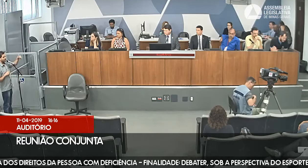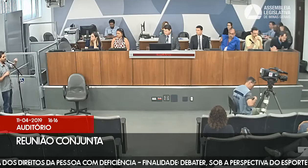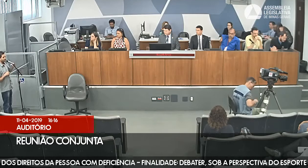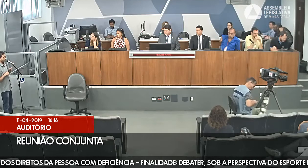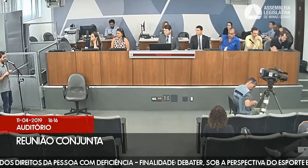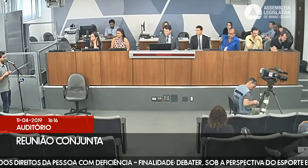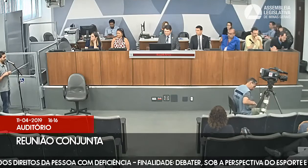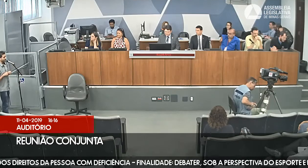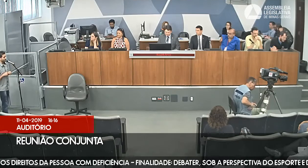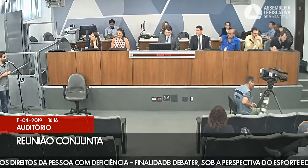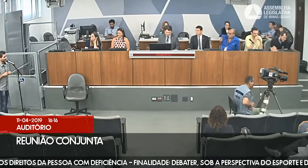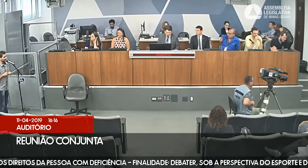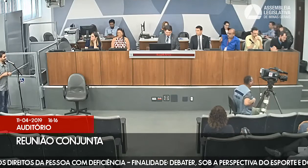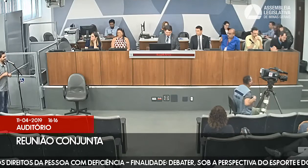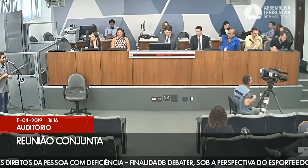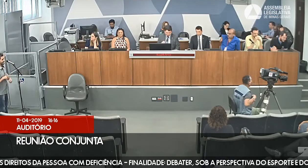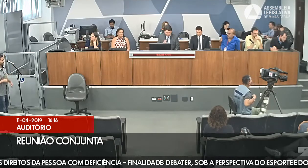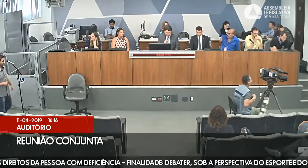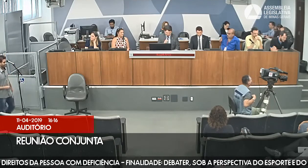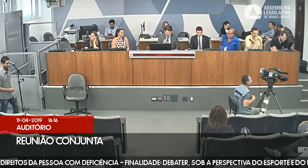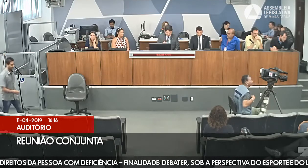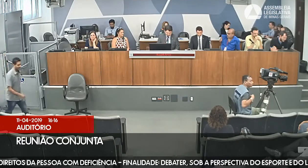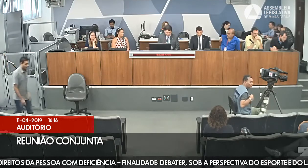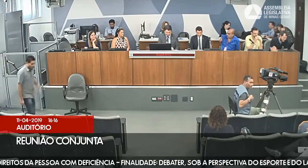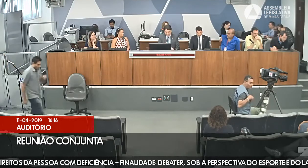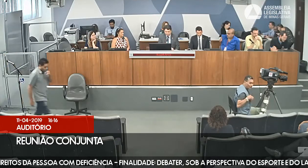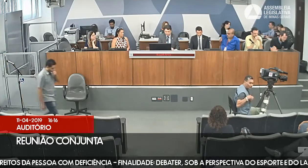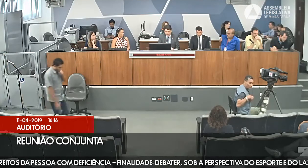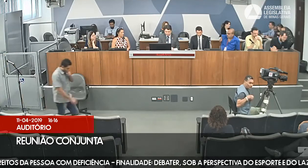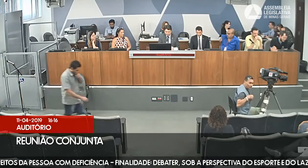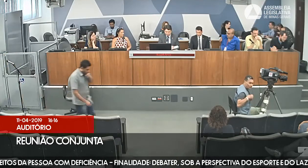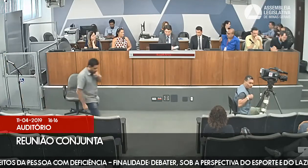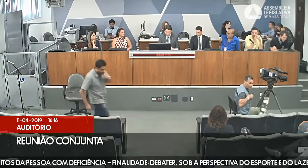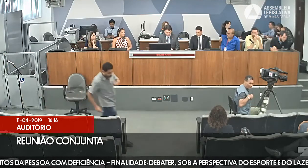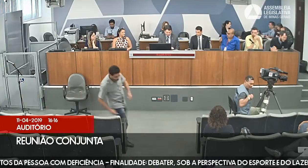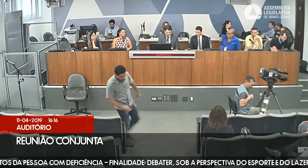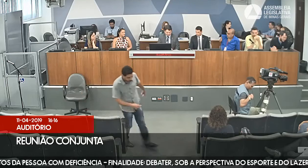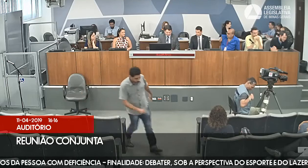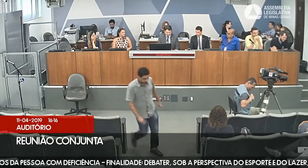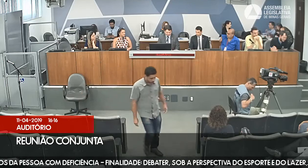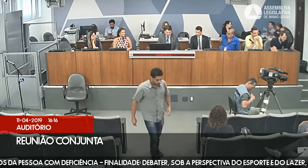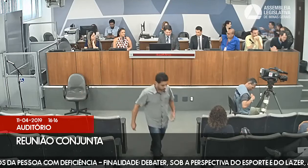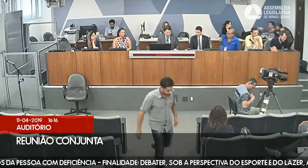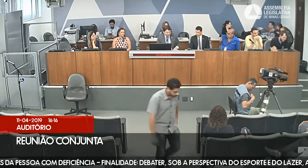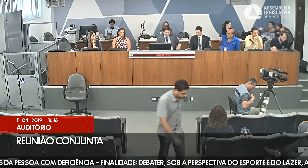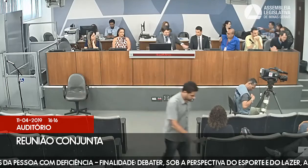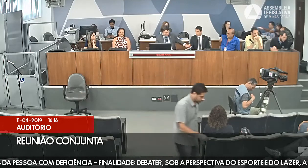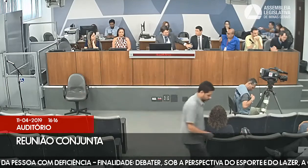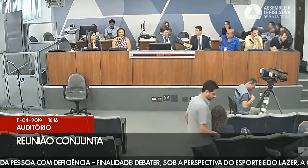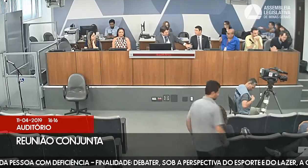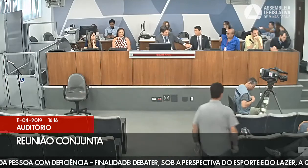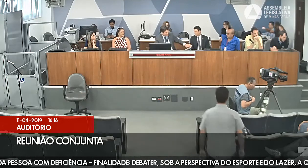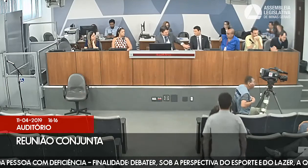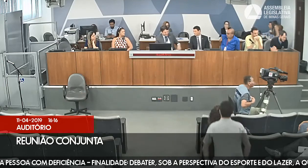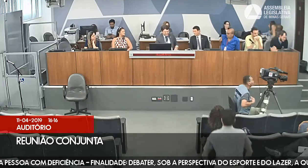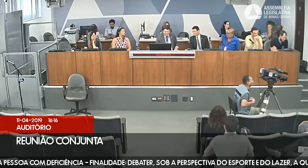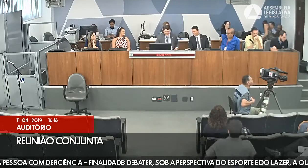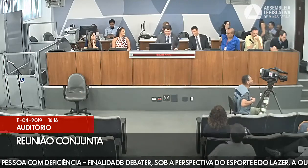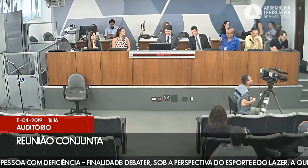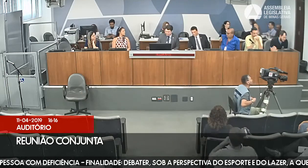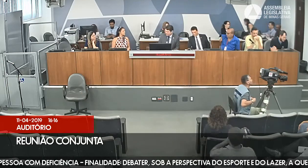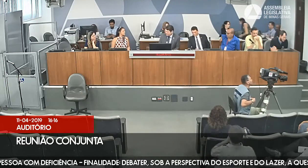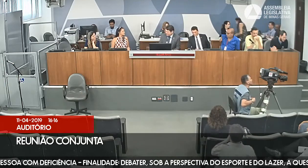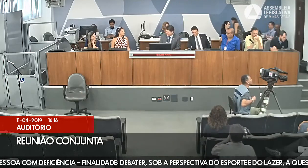e pode contar conosco aqui muito obrigado muito obrigado judas é uma notícia muito boa nós estamos ampliando é doutor luiz isso